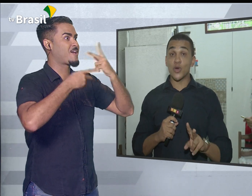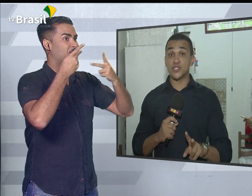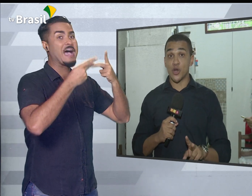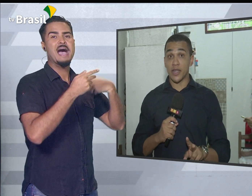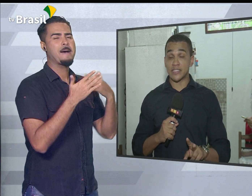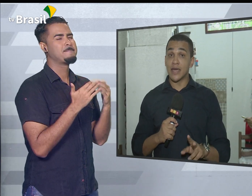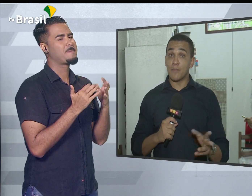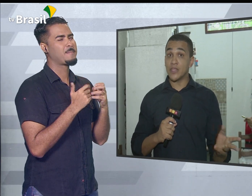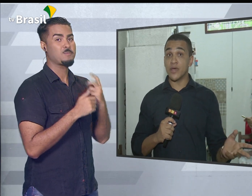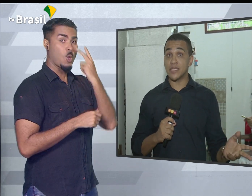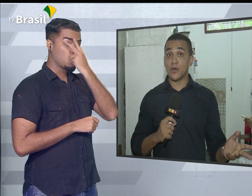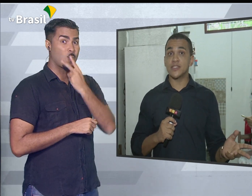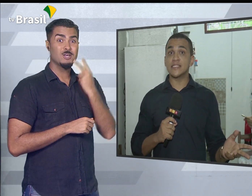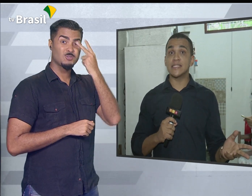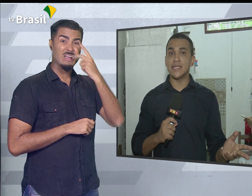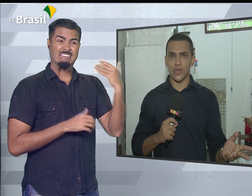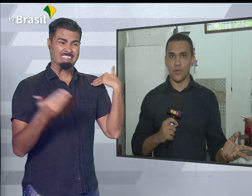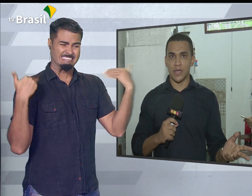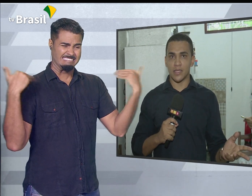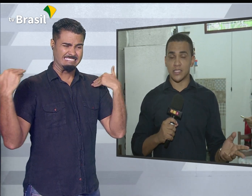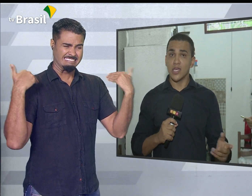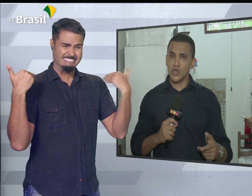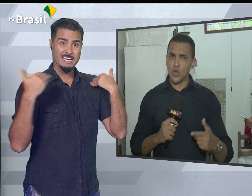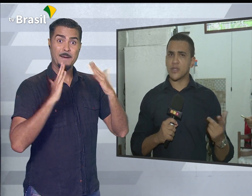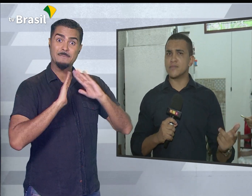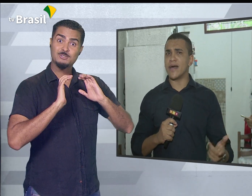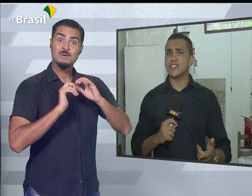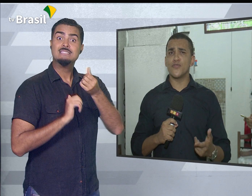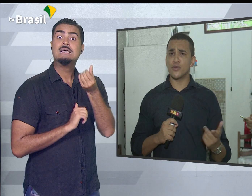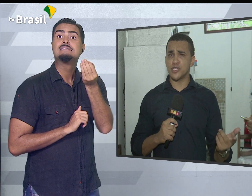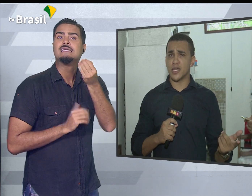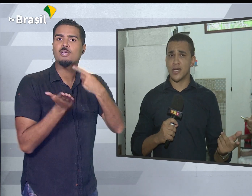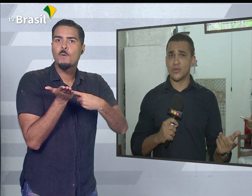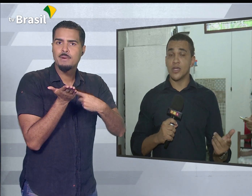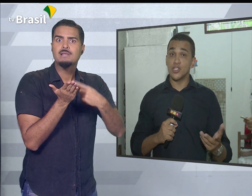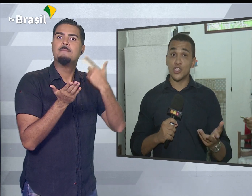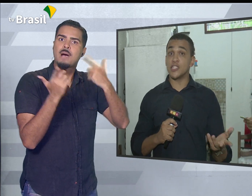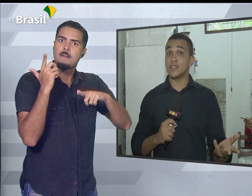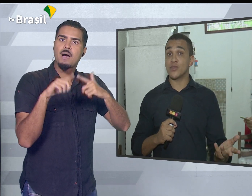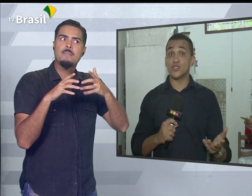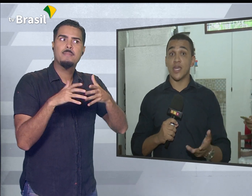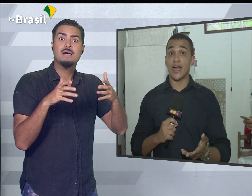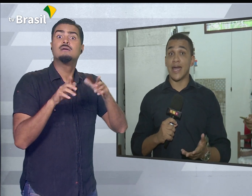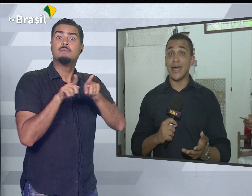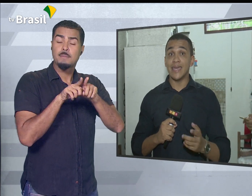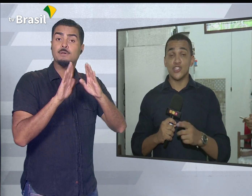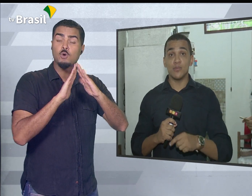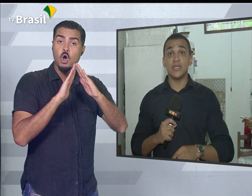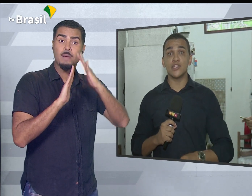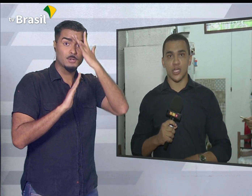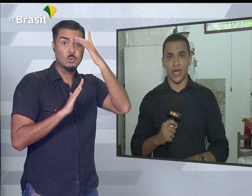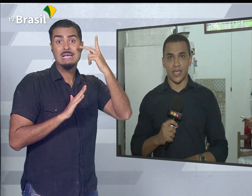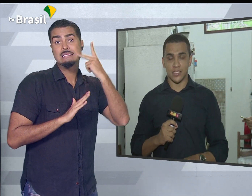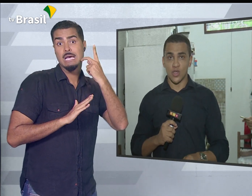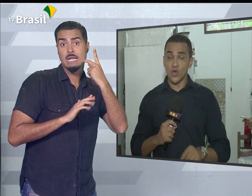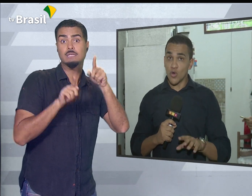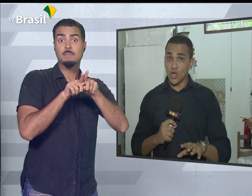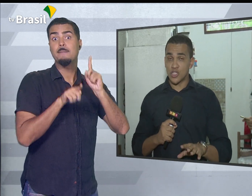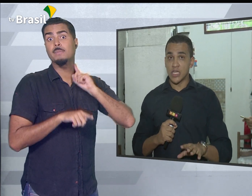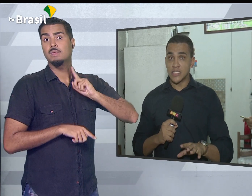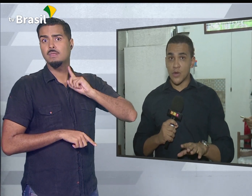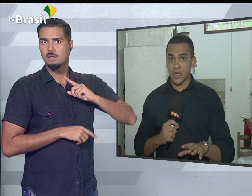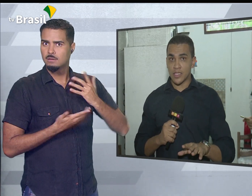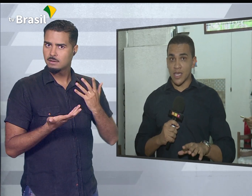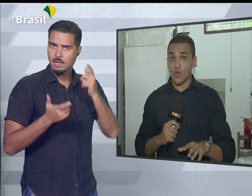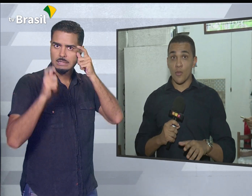Em 2 horas, Breno recebeu 60 encomendas e outras mais foram chegando, de gente até do Ceará e de Minas Gerais.